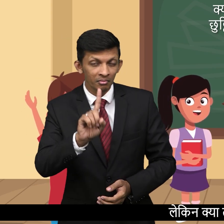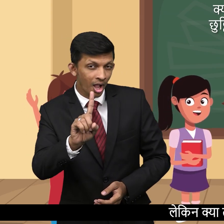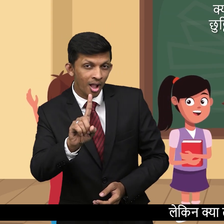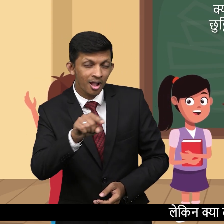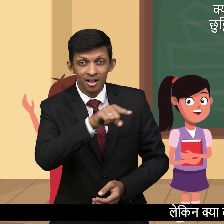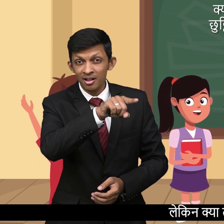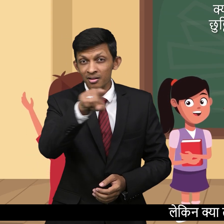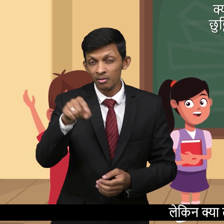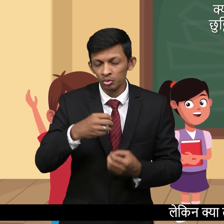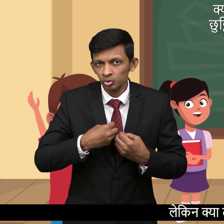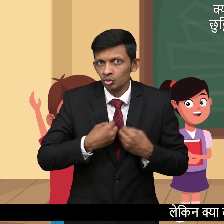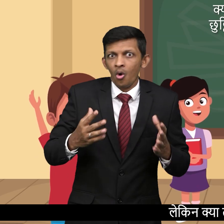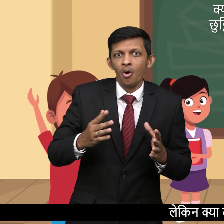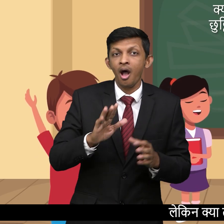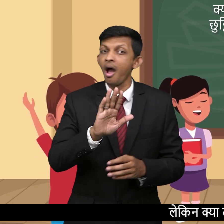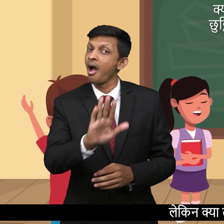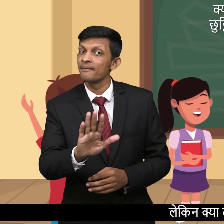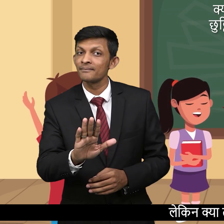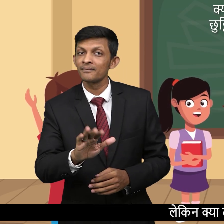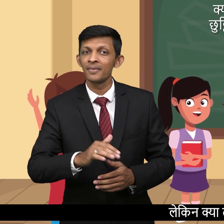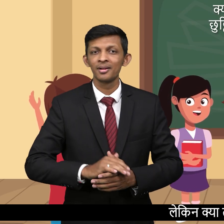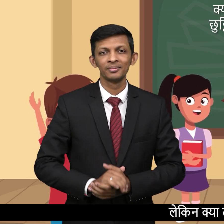लेकिन क्या तुमने कभी सोचा है